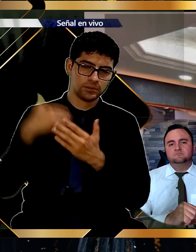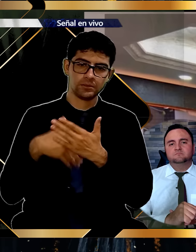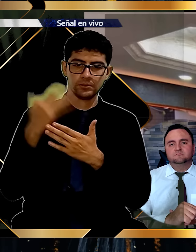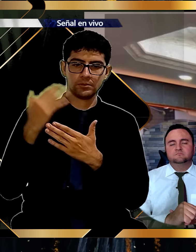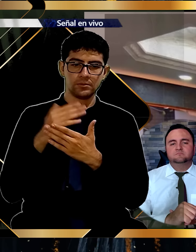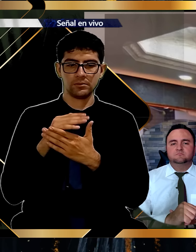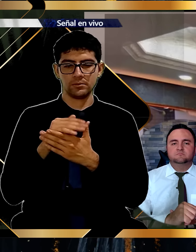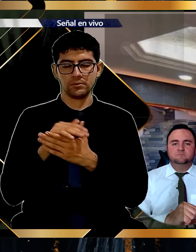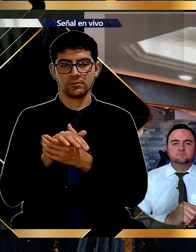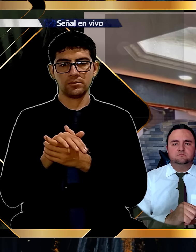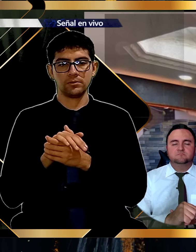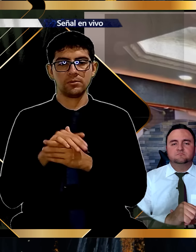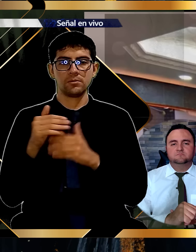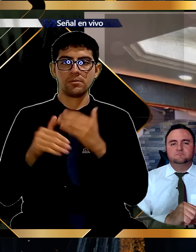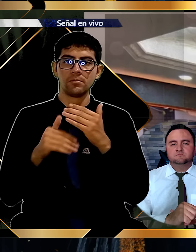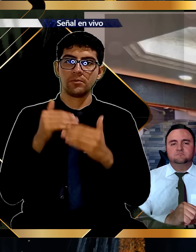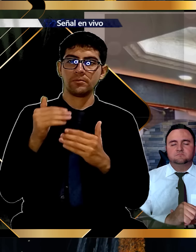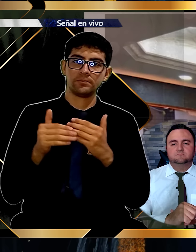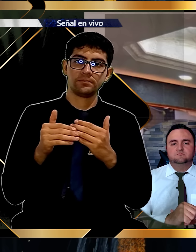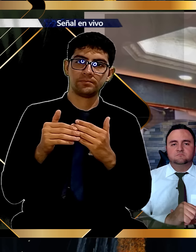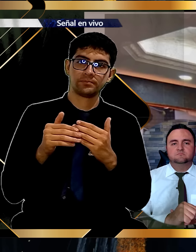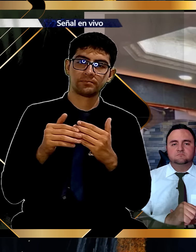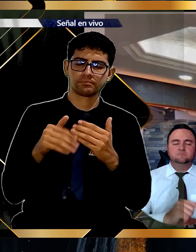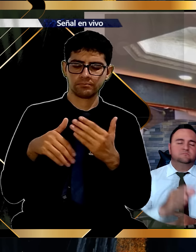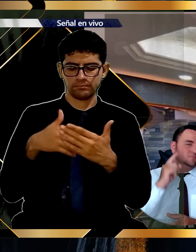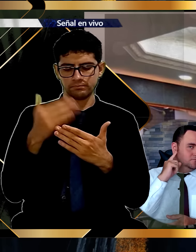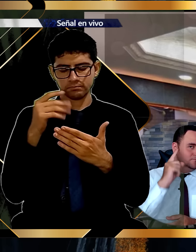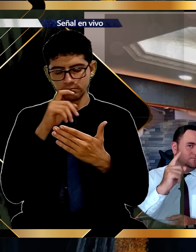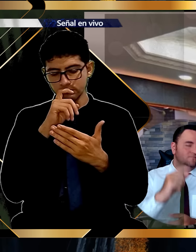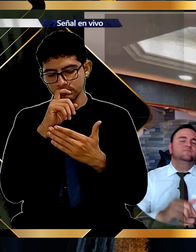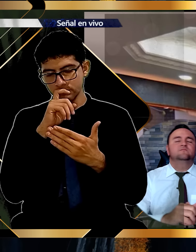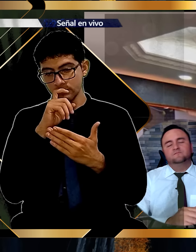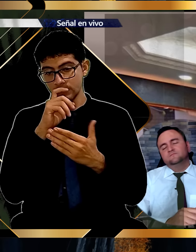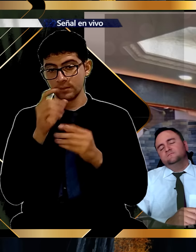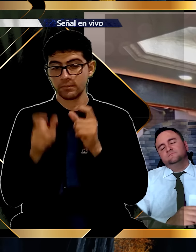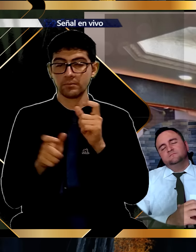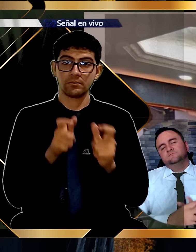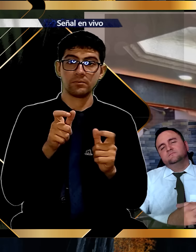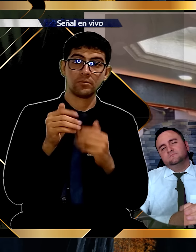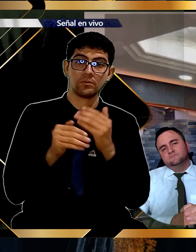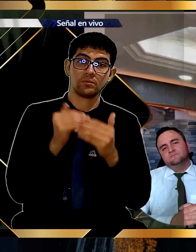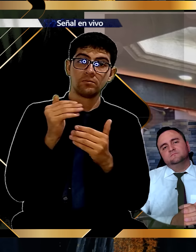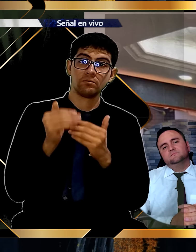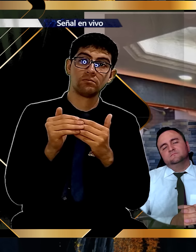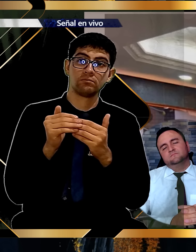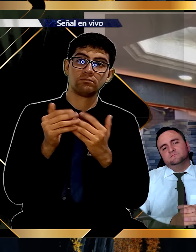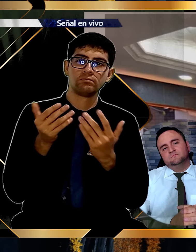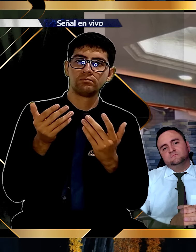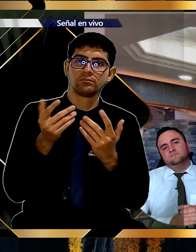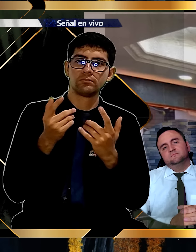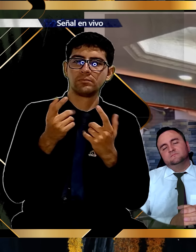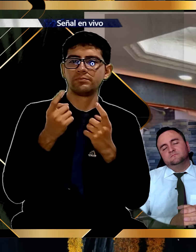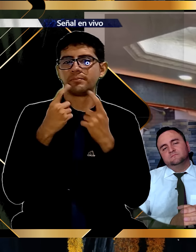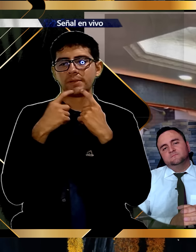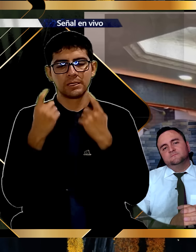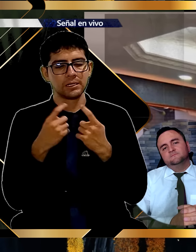Dios se llevó ¿a quién? ¿A quién? ¿A quién fue que se llevó?